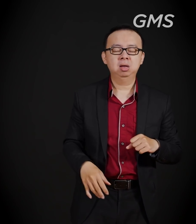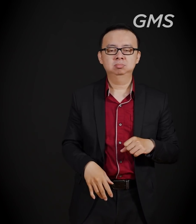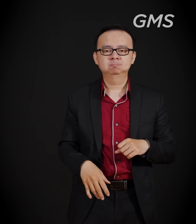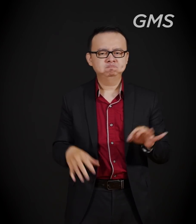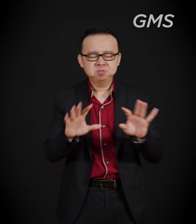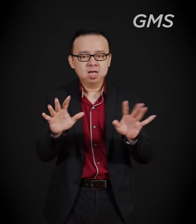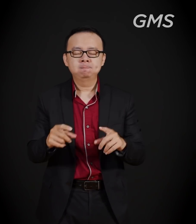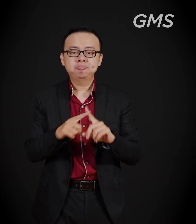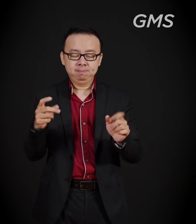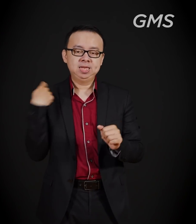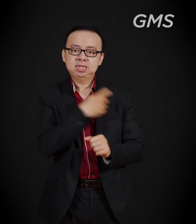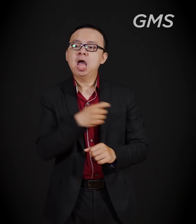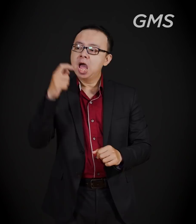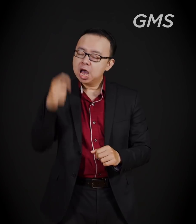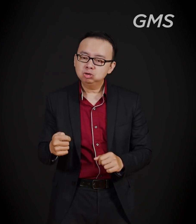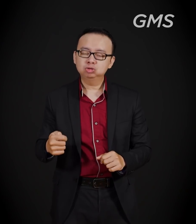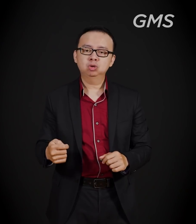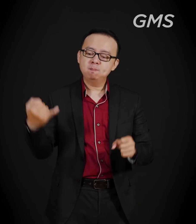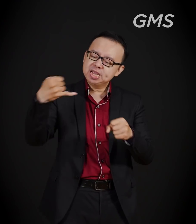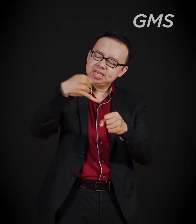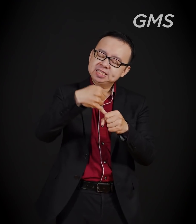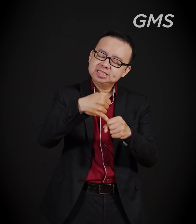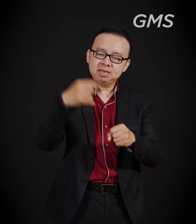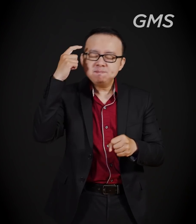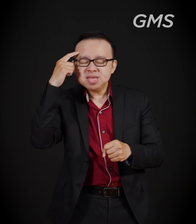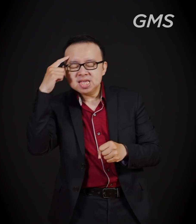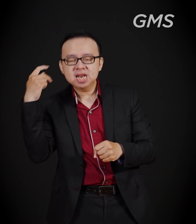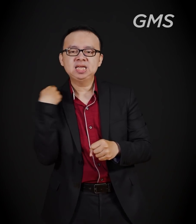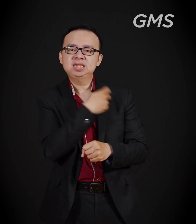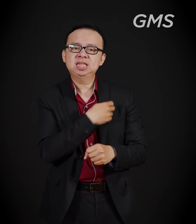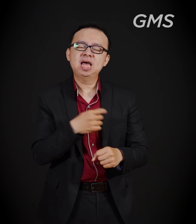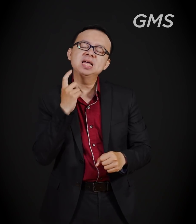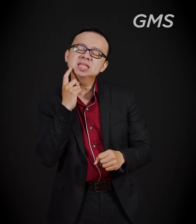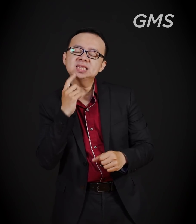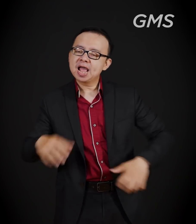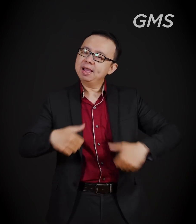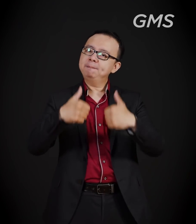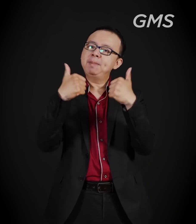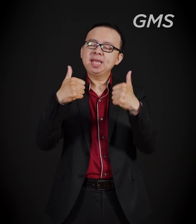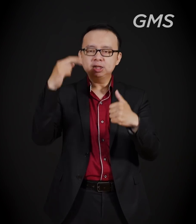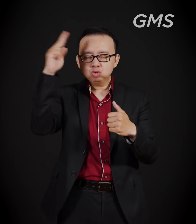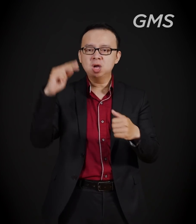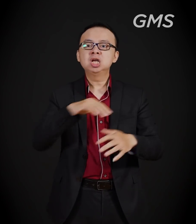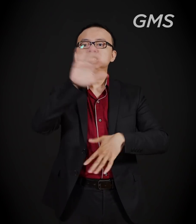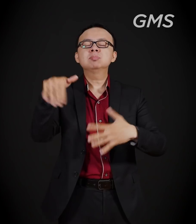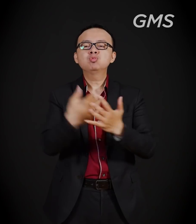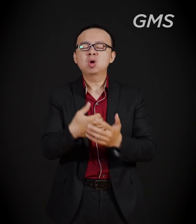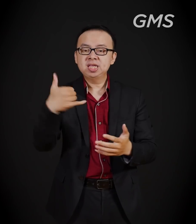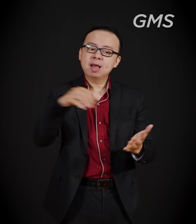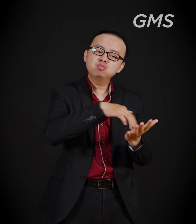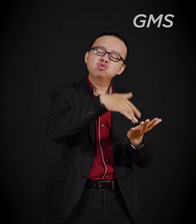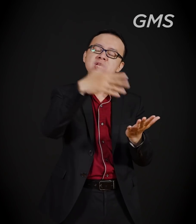pikir kebaikan Tuhan, makanya Alkitab bilang, apa yang baik, apa yang benar, apa yang mulia, apa yang patut disebut kebajikan dan patut